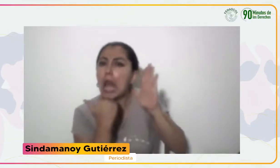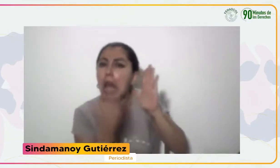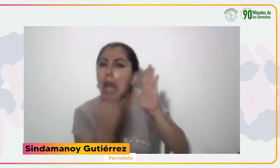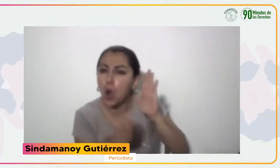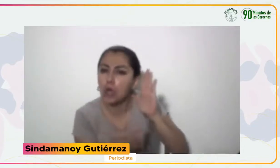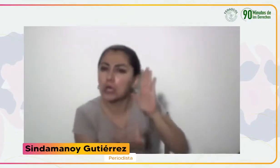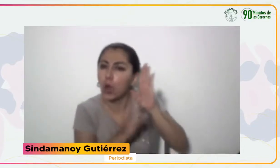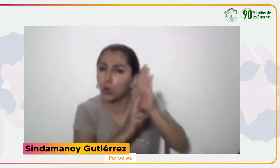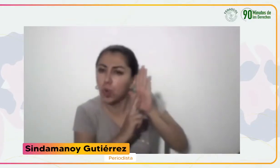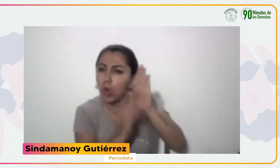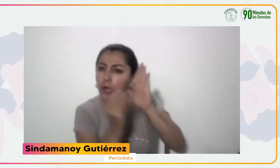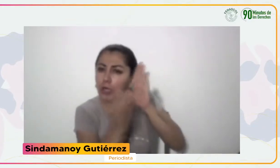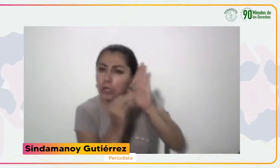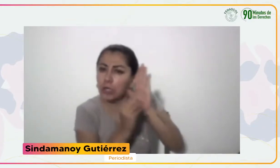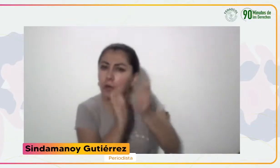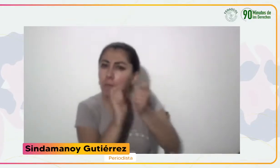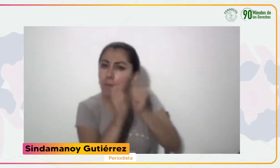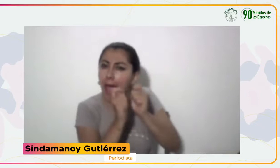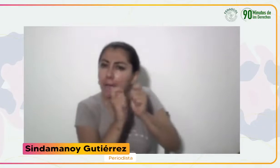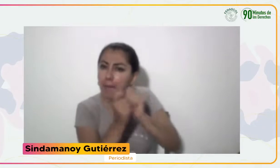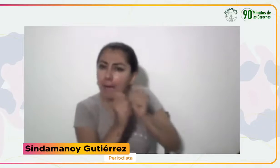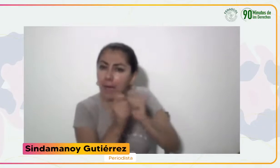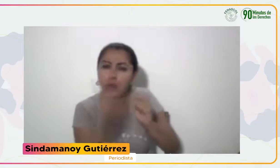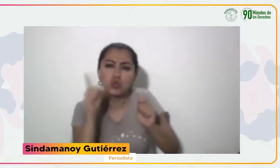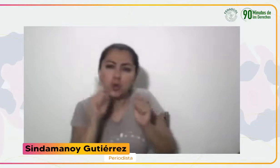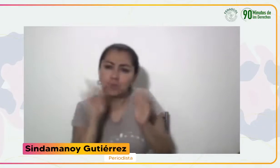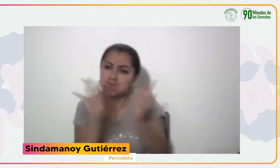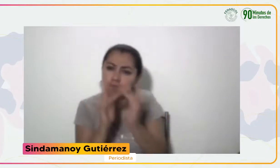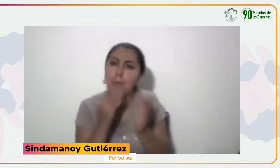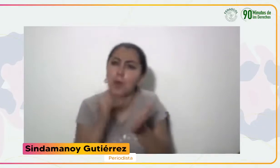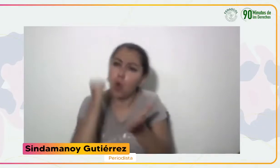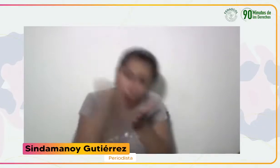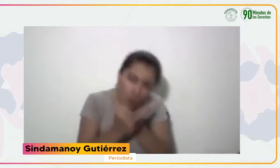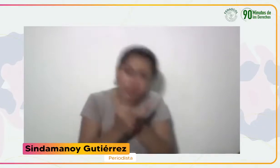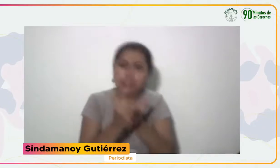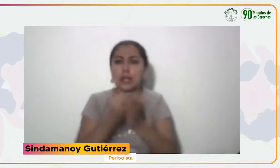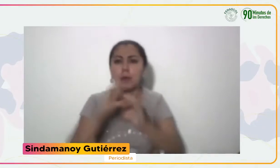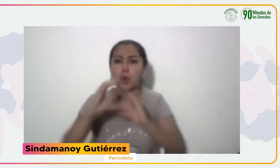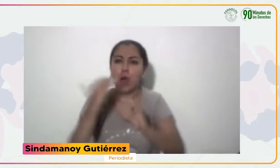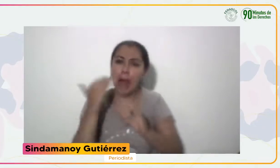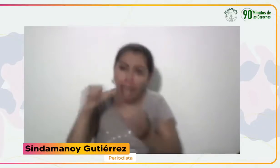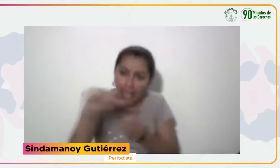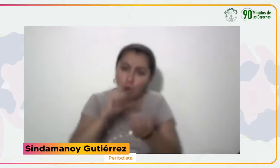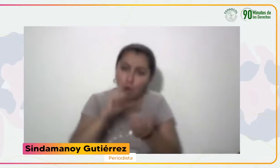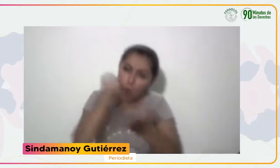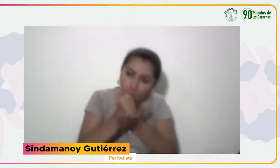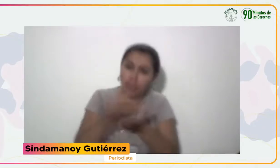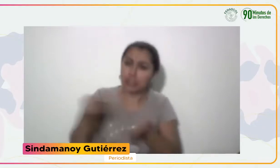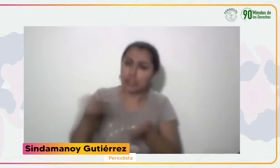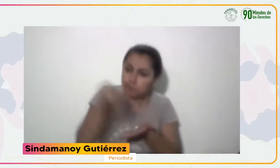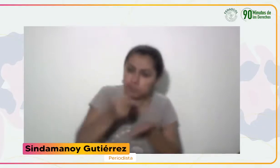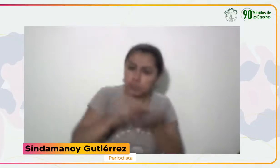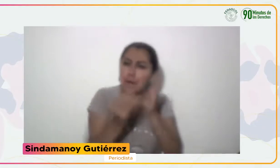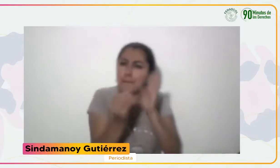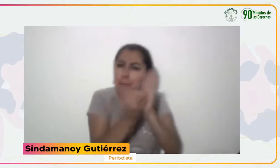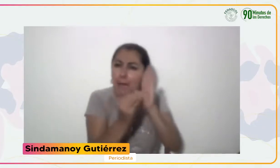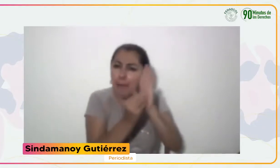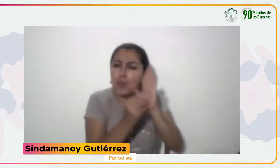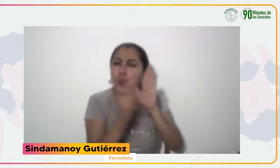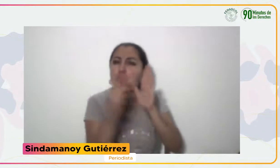hay resoluciones en las cuales podemos actualizar y generar algunos cambios, enfocados a la persona sorda, enfocados que